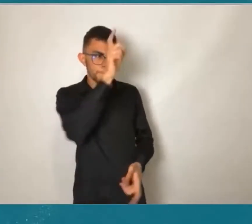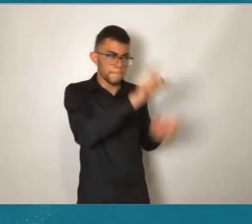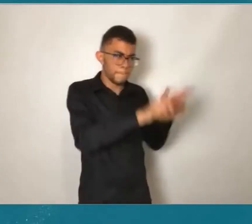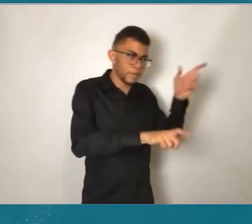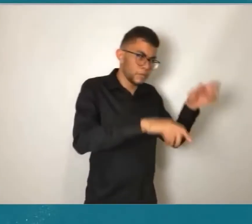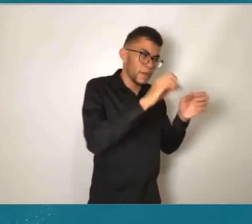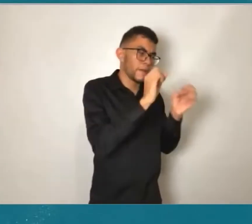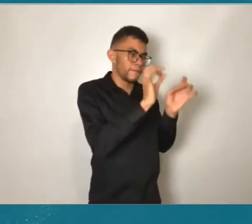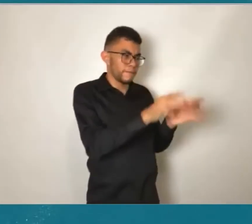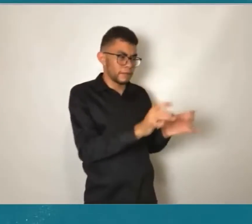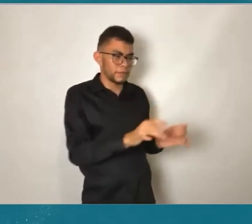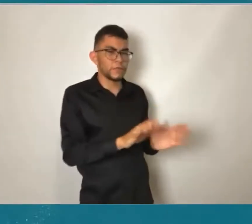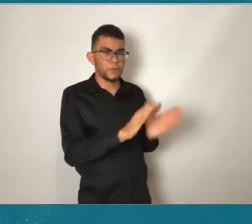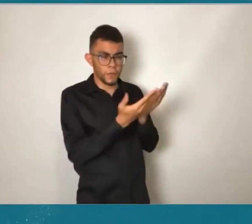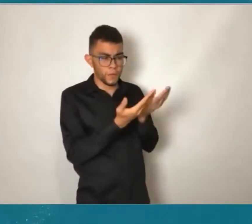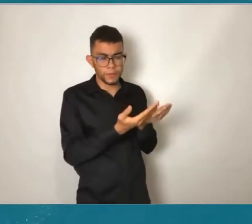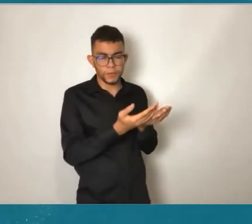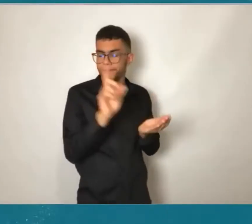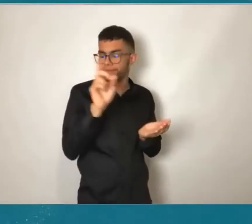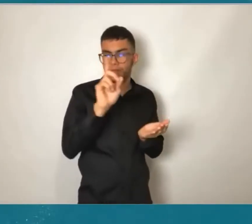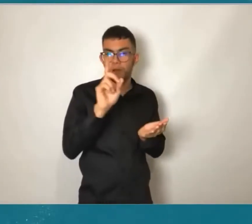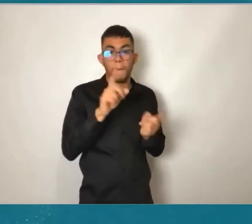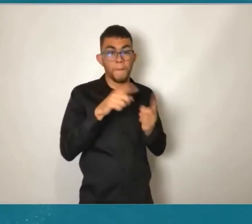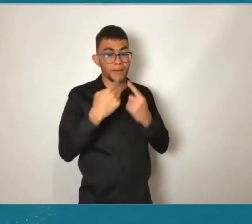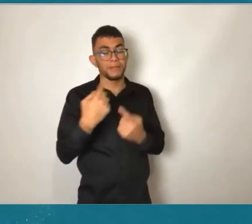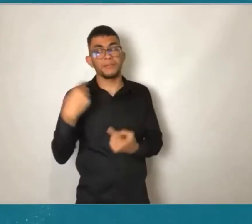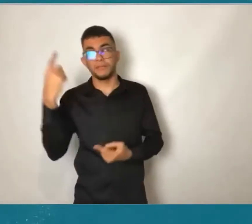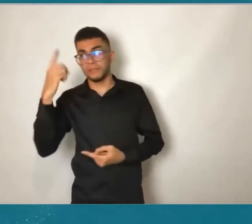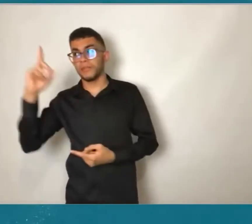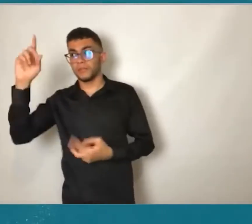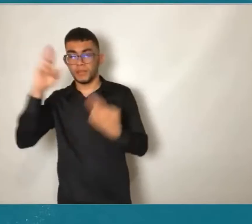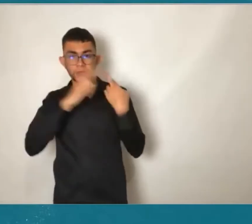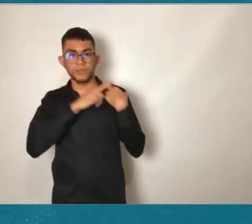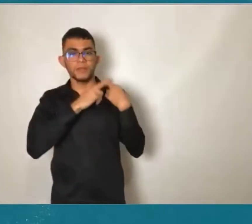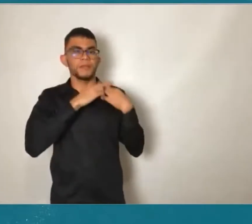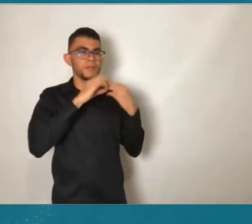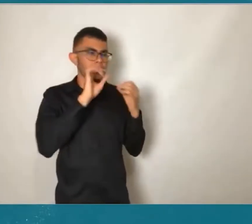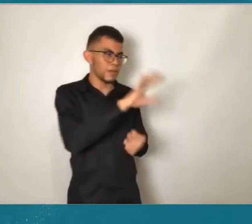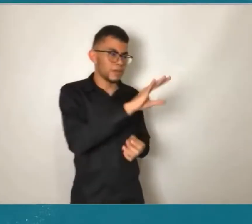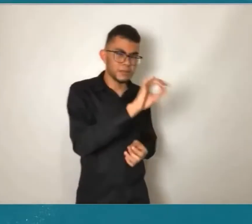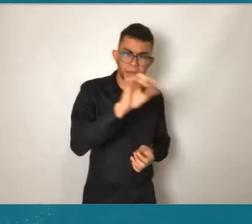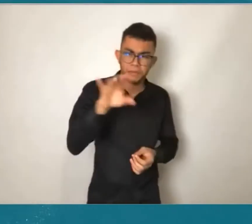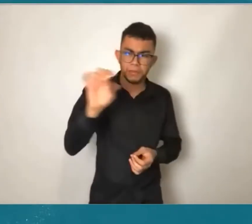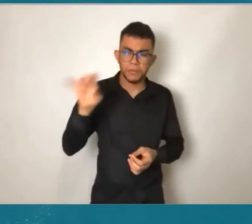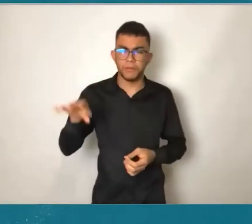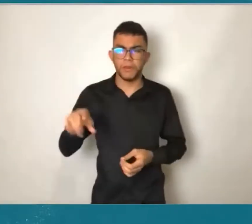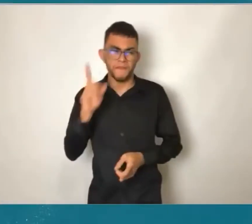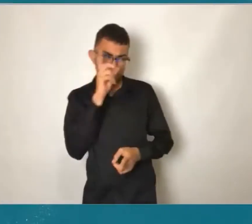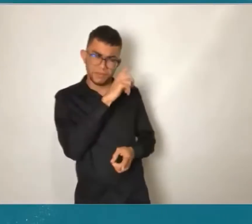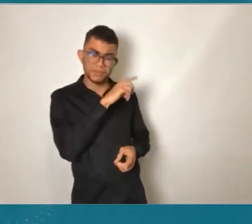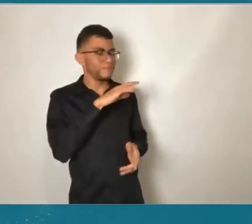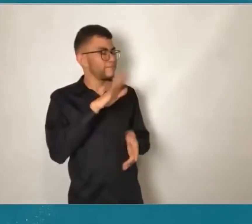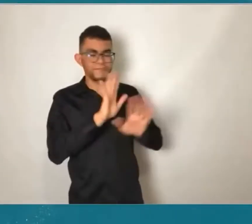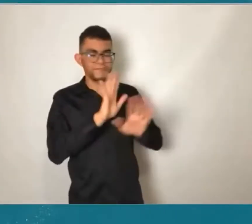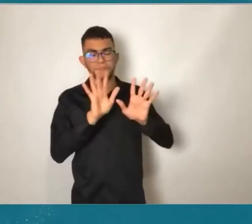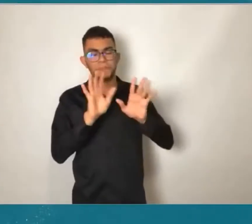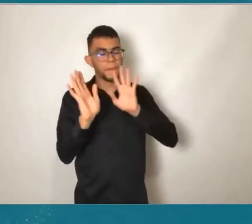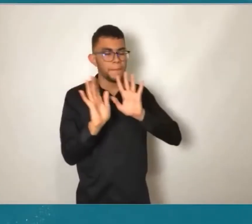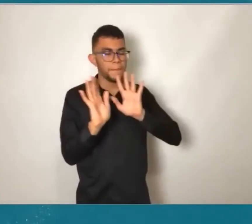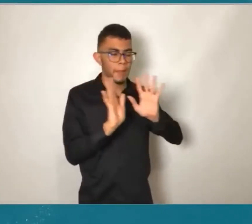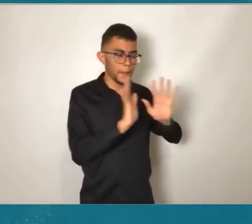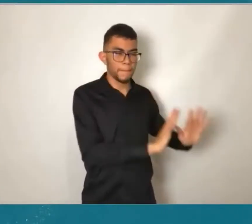verbo apacentar, né? Não é castigar. Única coisa que Cristo